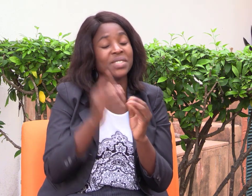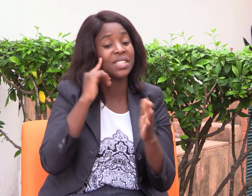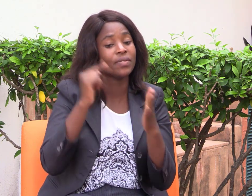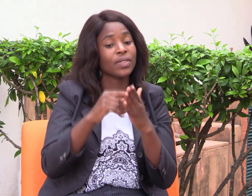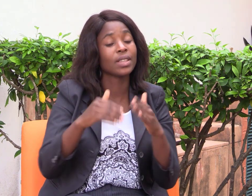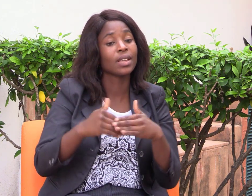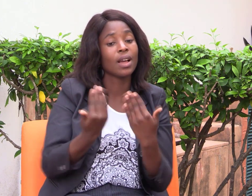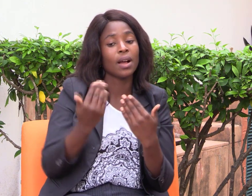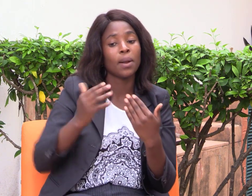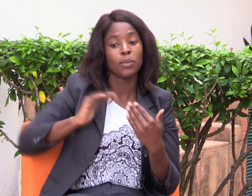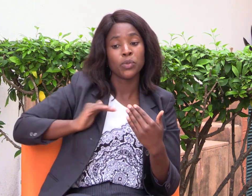a fazer.